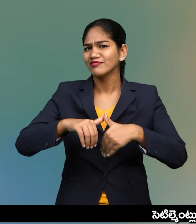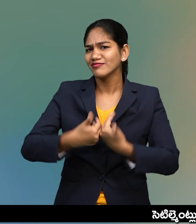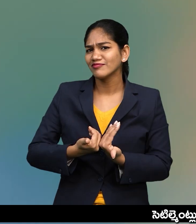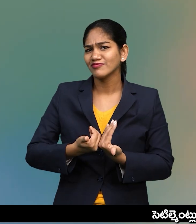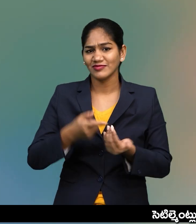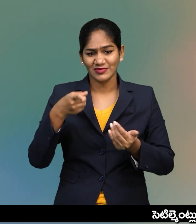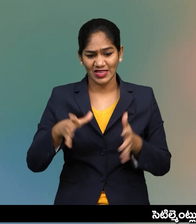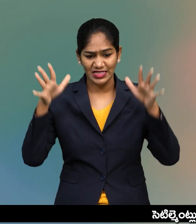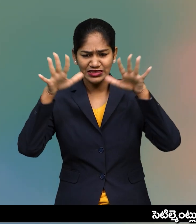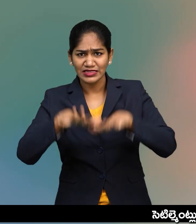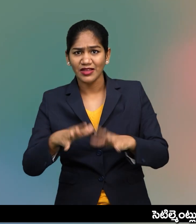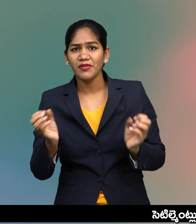సెటిల్మెంట్లు ఎలా ప్రారంభమయ్యాయి?